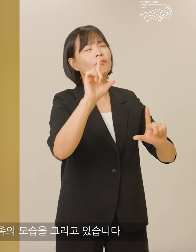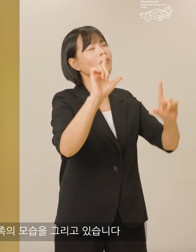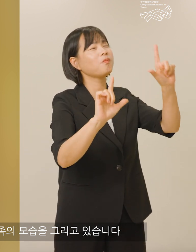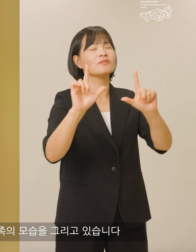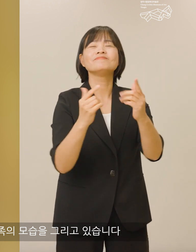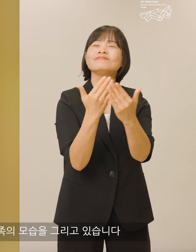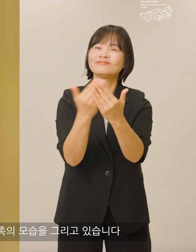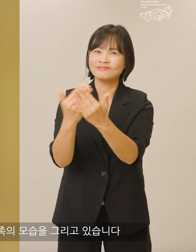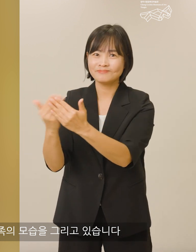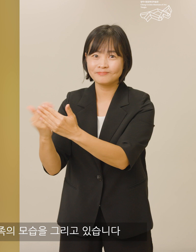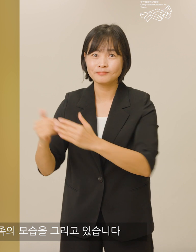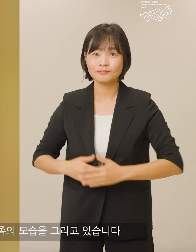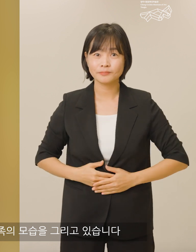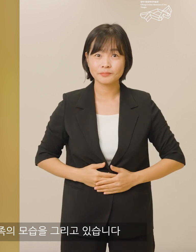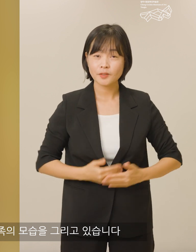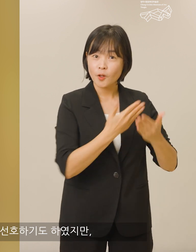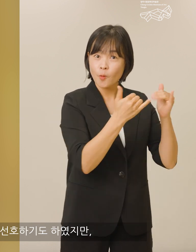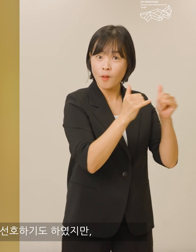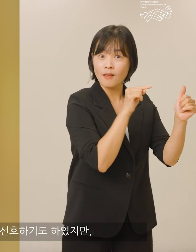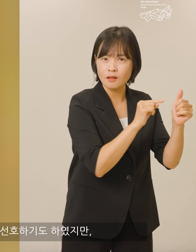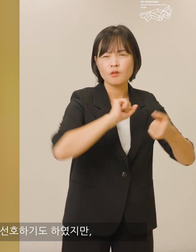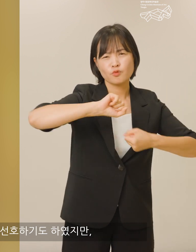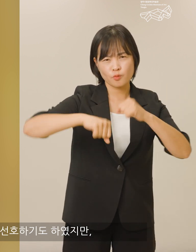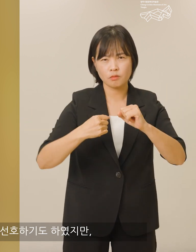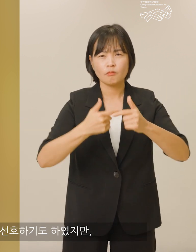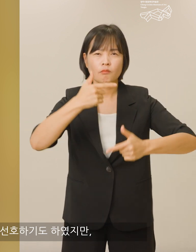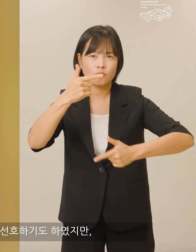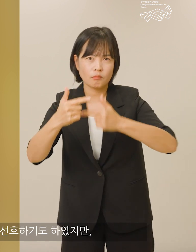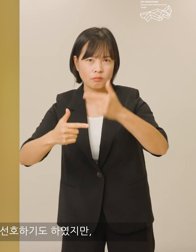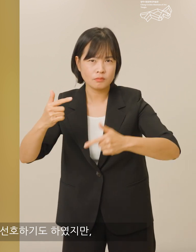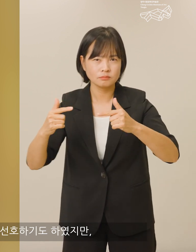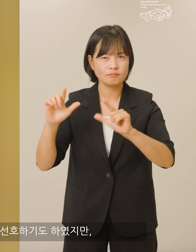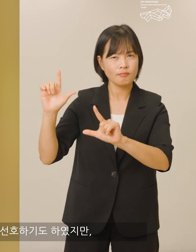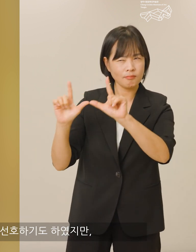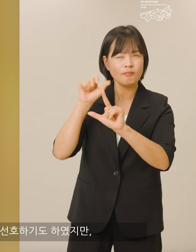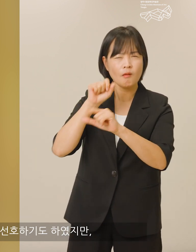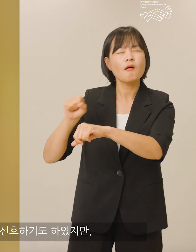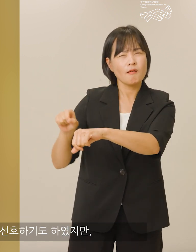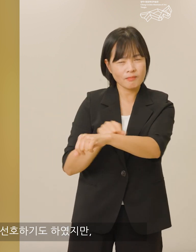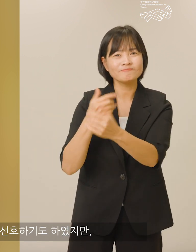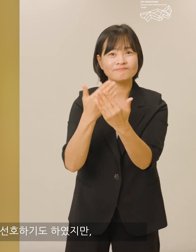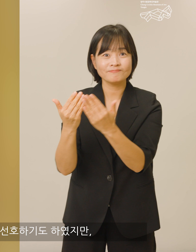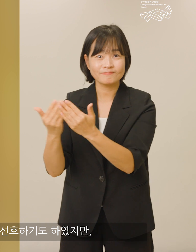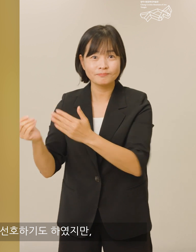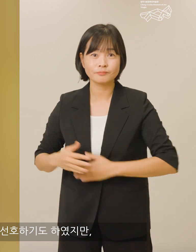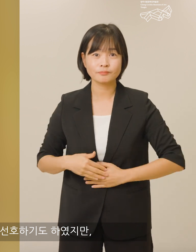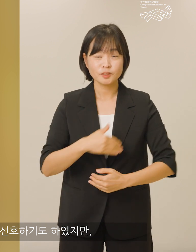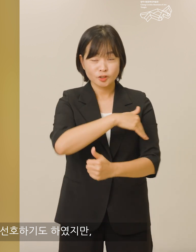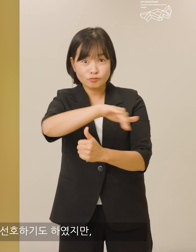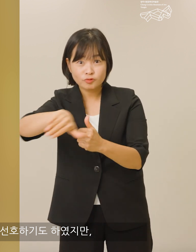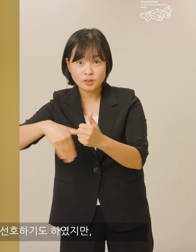가족의 모습을 그리고 있습니다. 화가는 이런 동물들이 형태가 좋다는 점으로